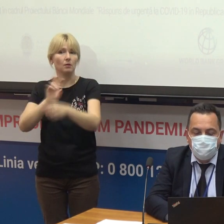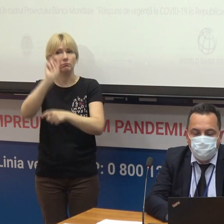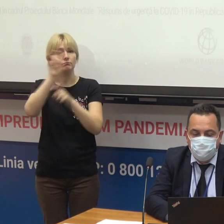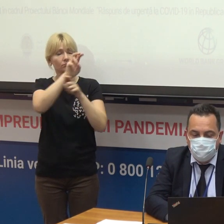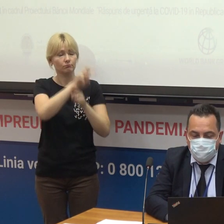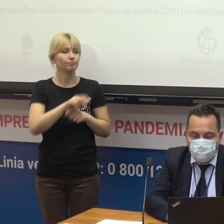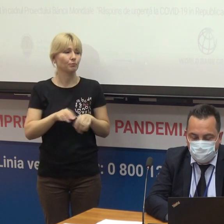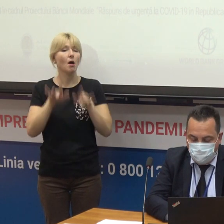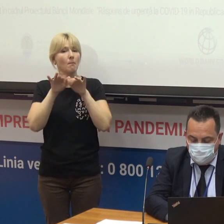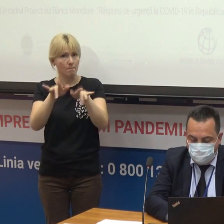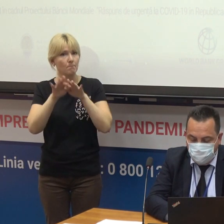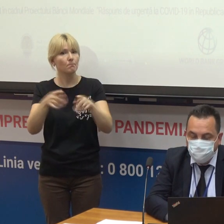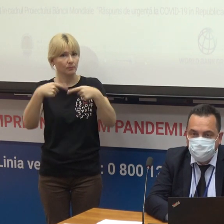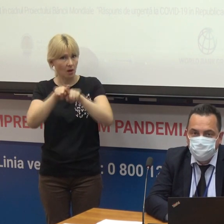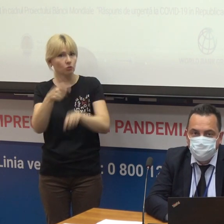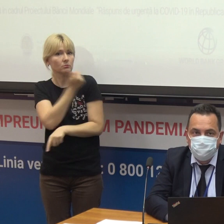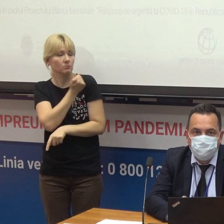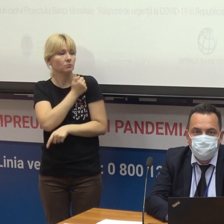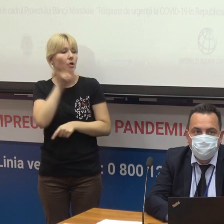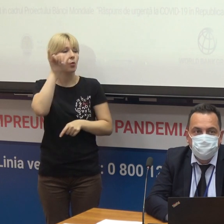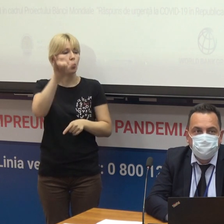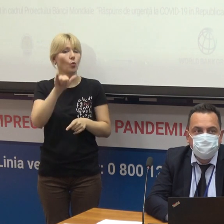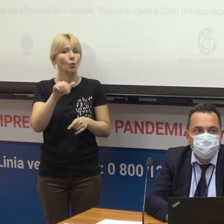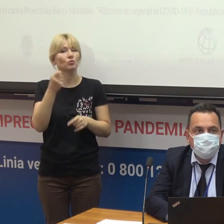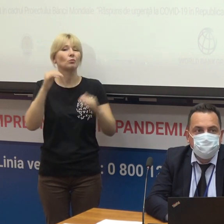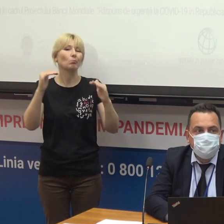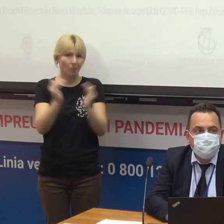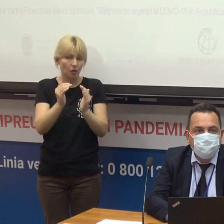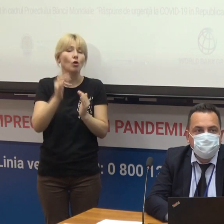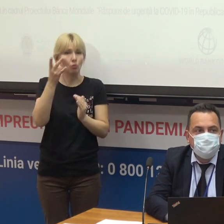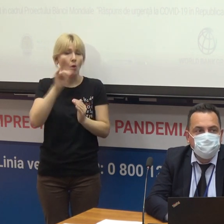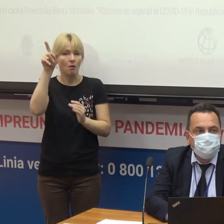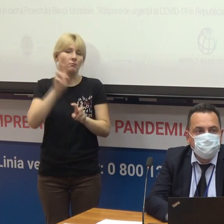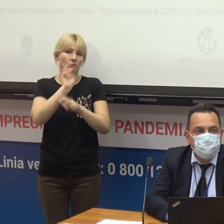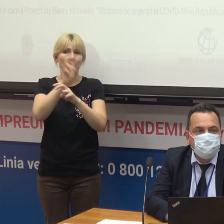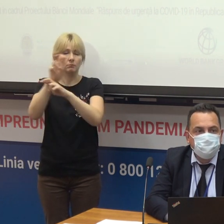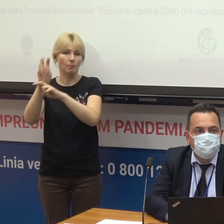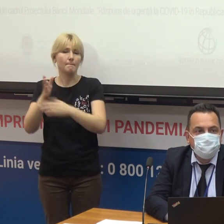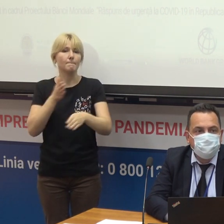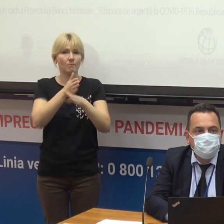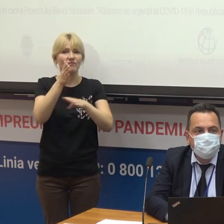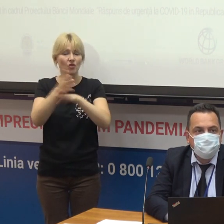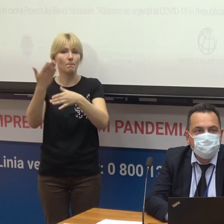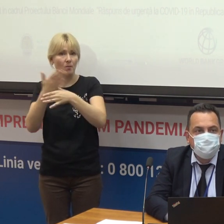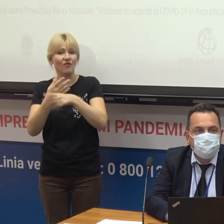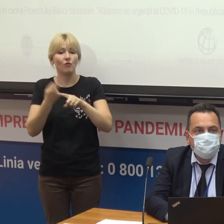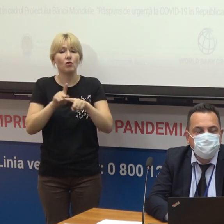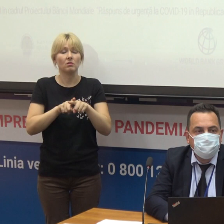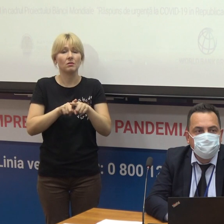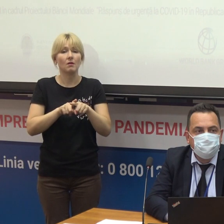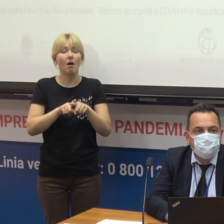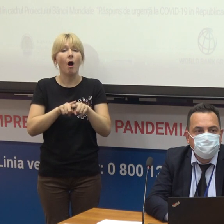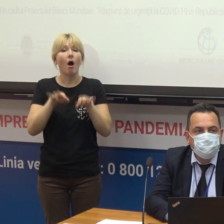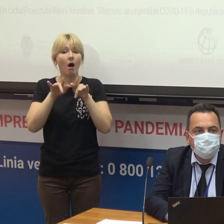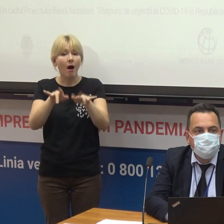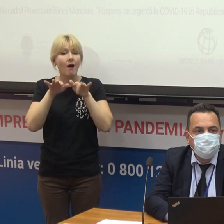localități unde la fel rata de vaccinare este mai redusă. Doar prin aceste activități